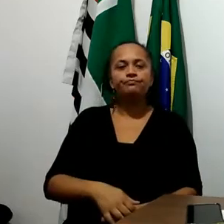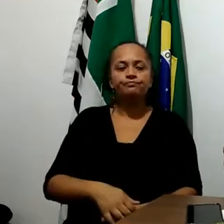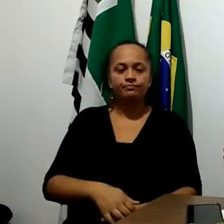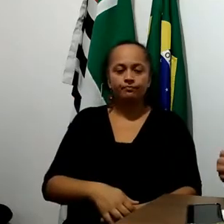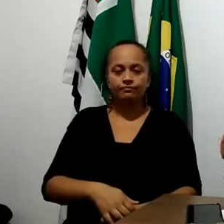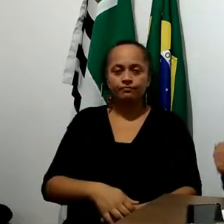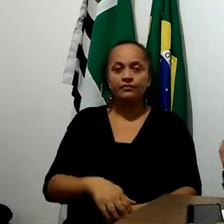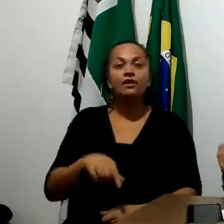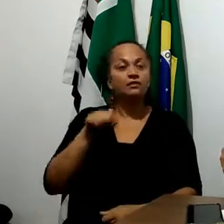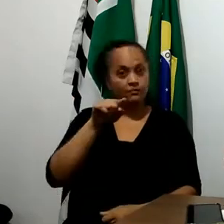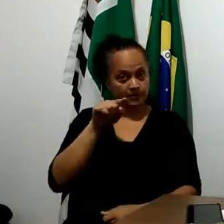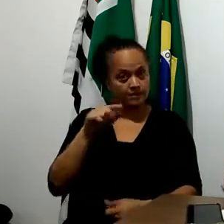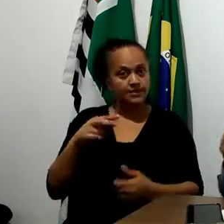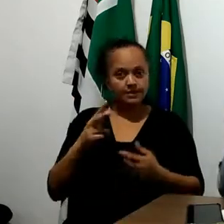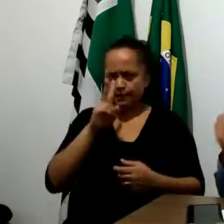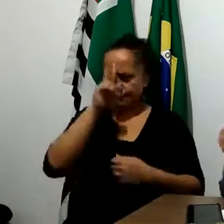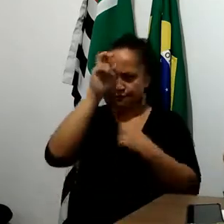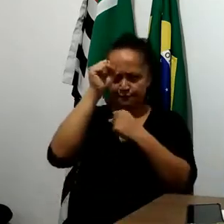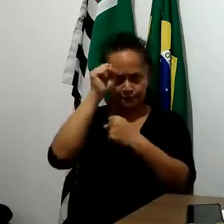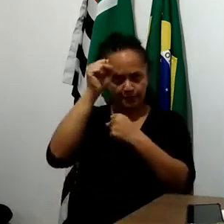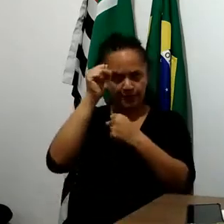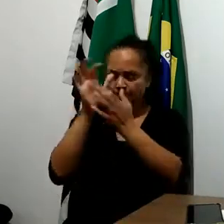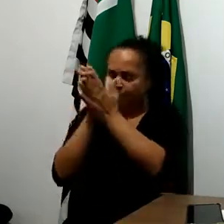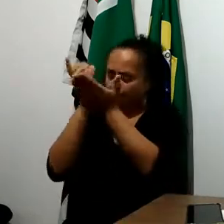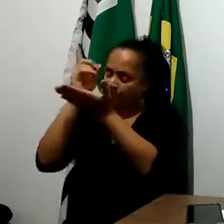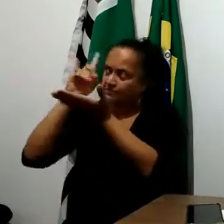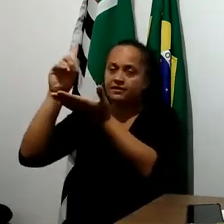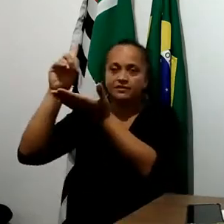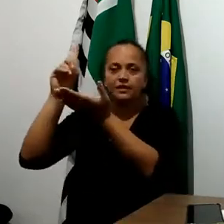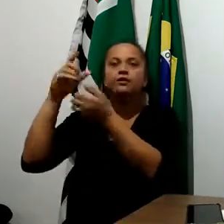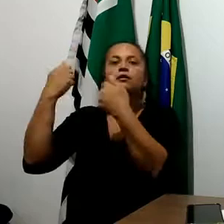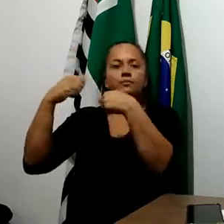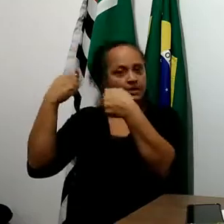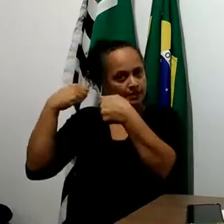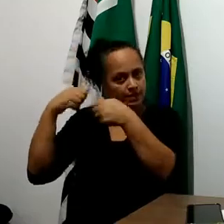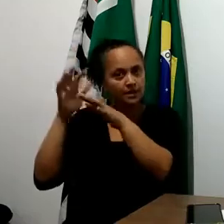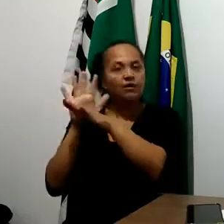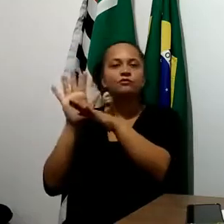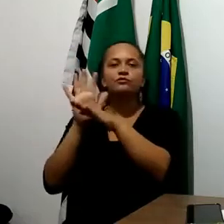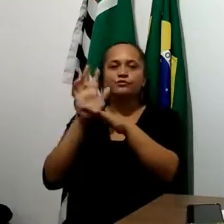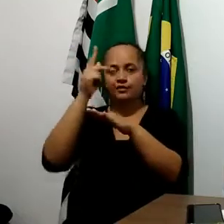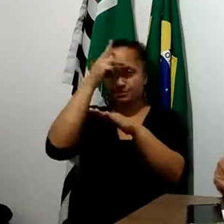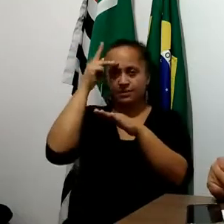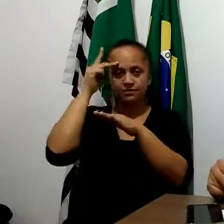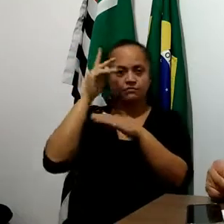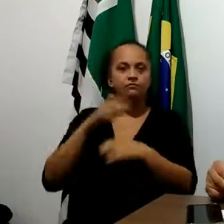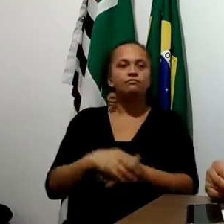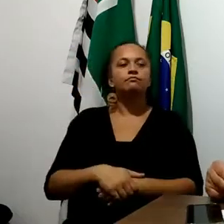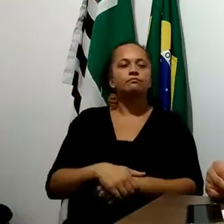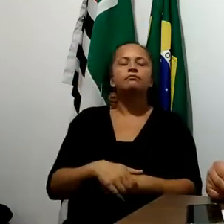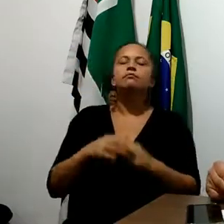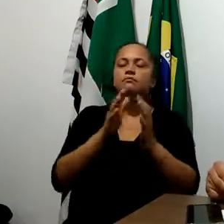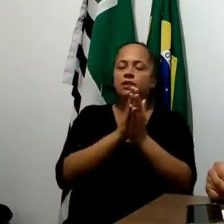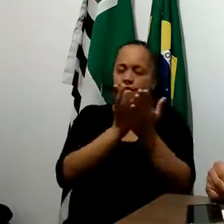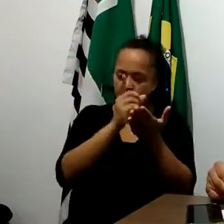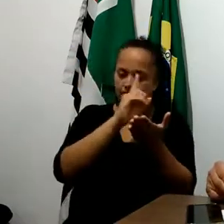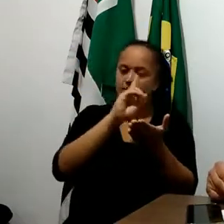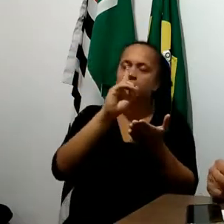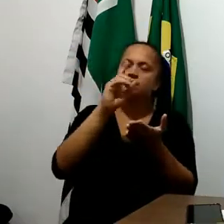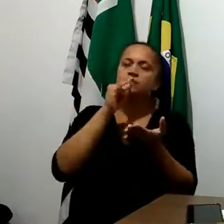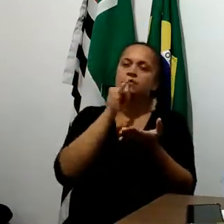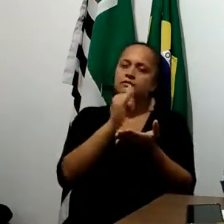de você estar firme, você ajudar outro a se levantar. A Bíblia fala muito a respeito de perseverança. A